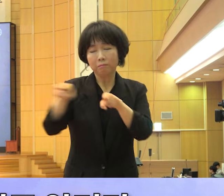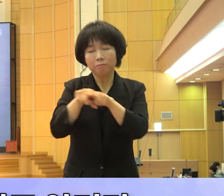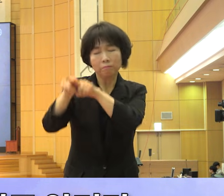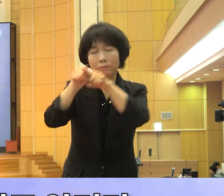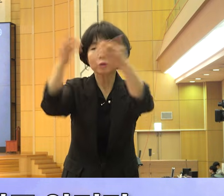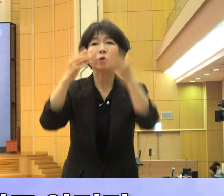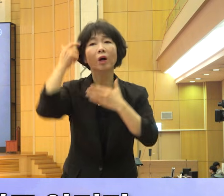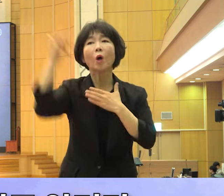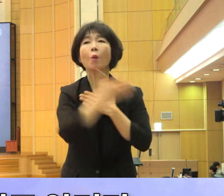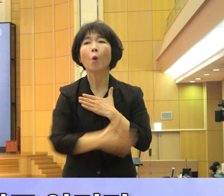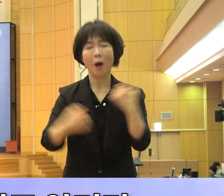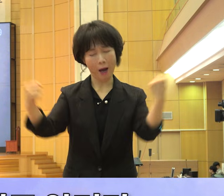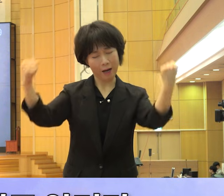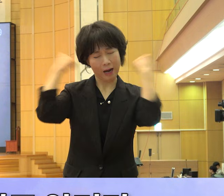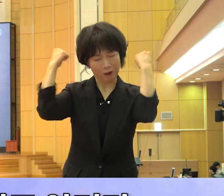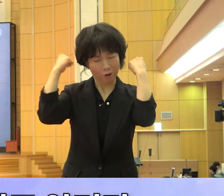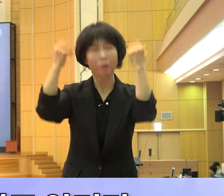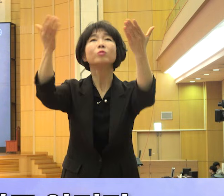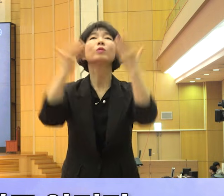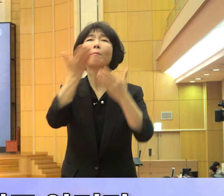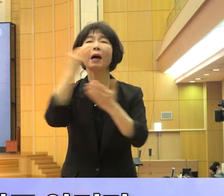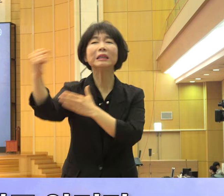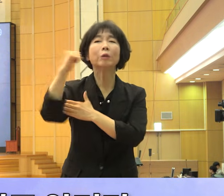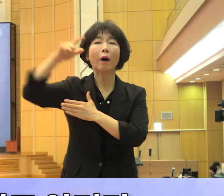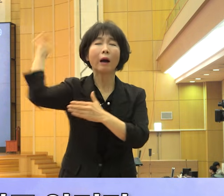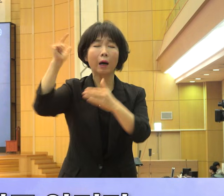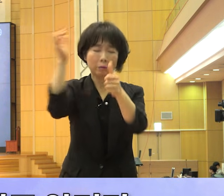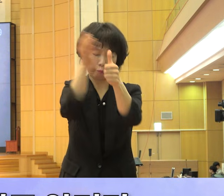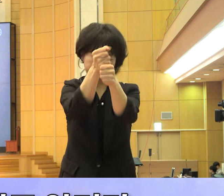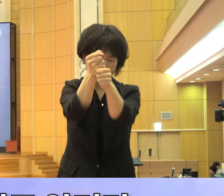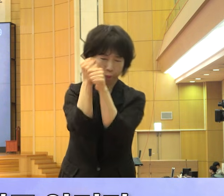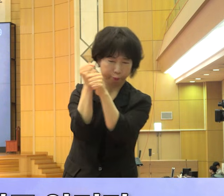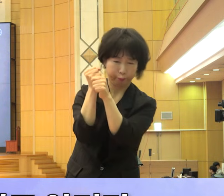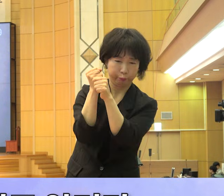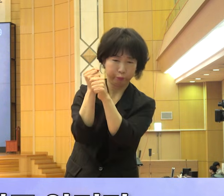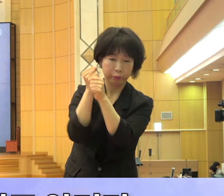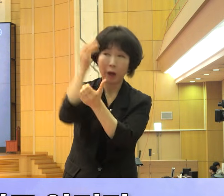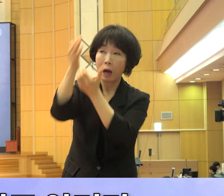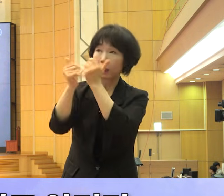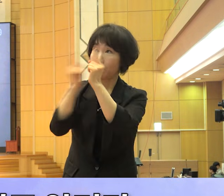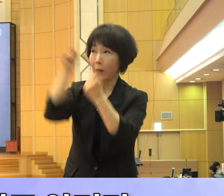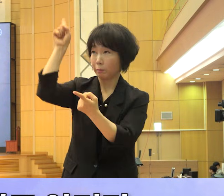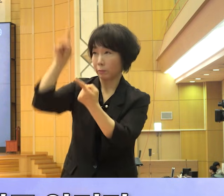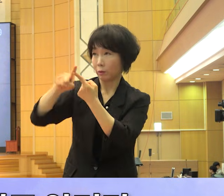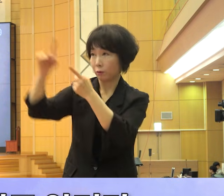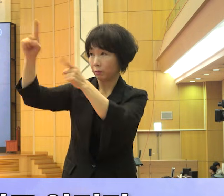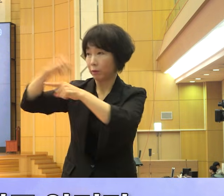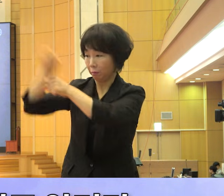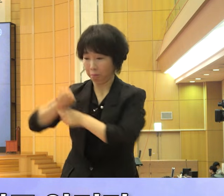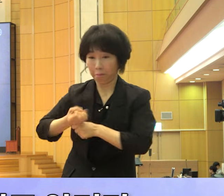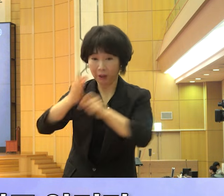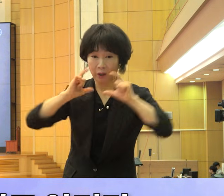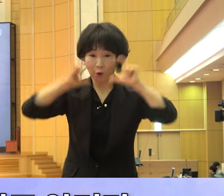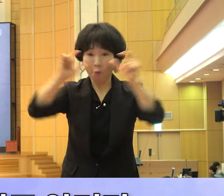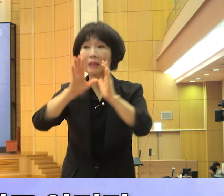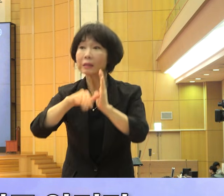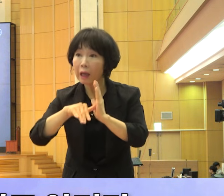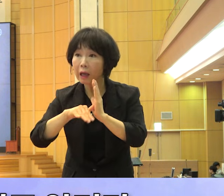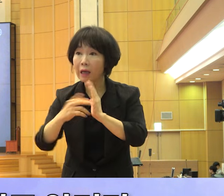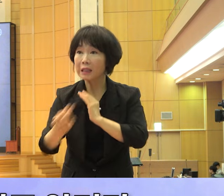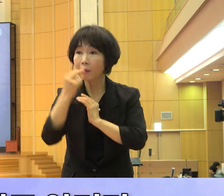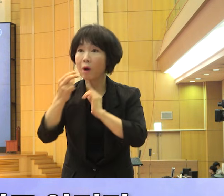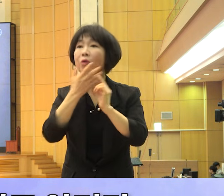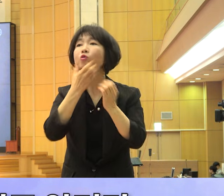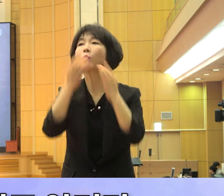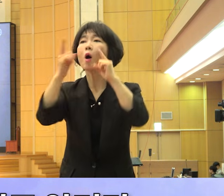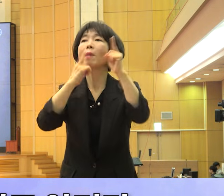원합니다. 영육에 강건함 주시고 능력의 오른 장중에 붙들어 주셔서 하나님의 말씀을 대언하실 때마다 그 말씀이